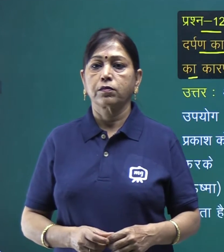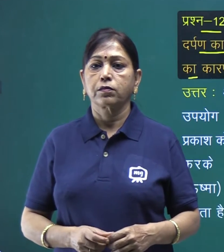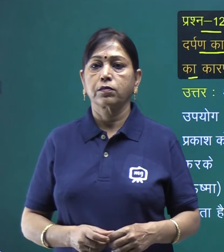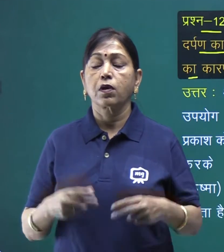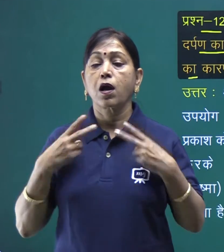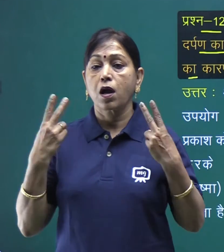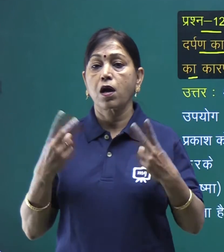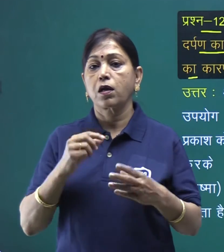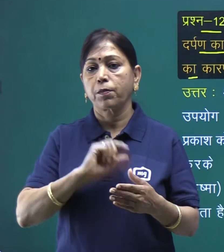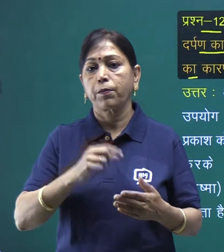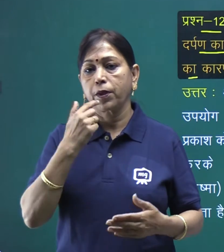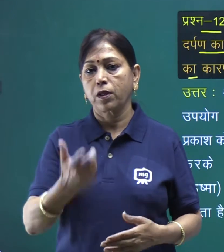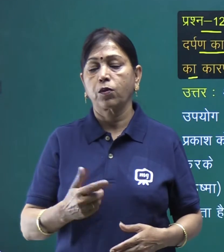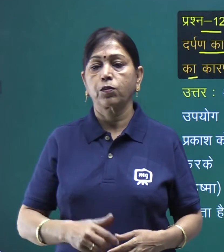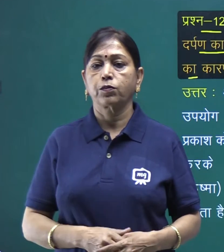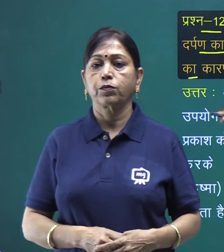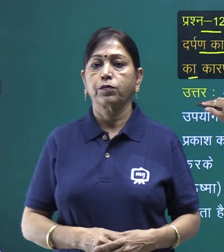कारण दीजिए।